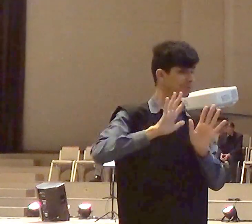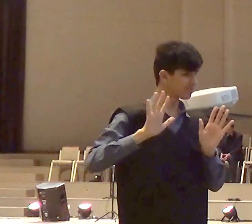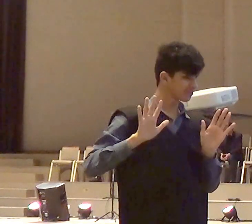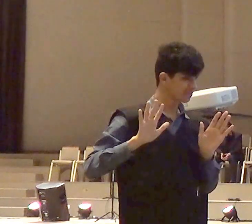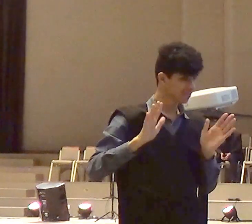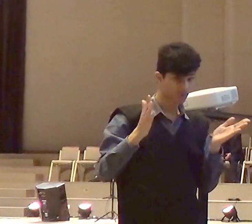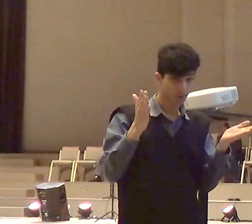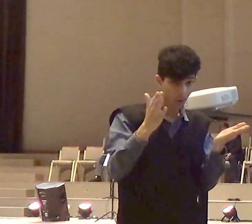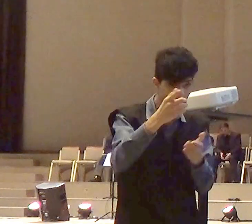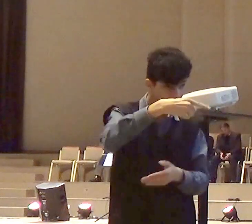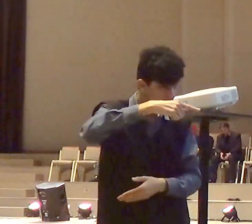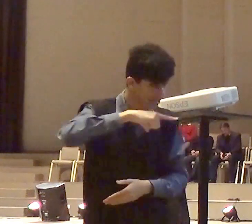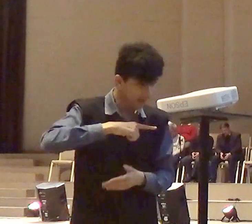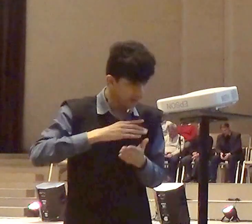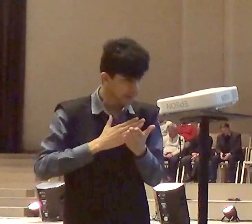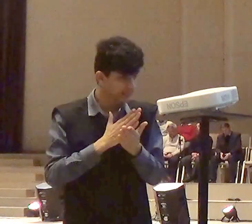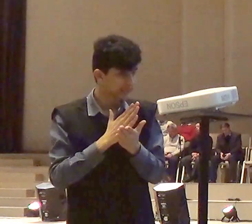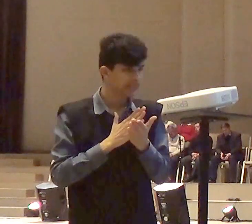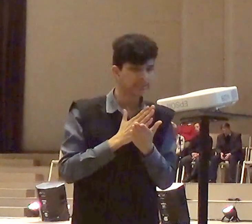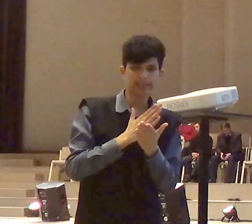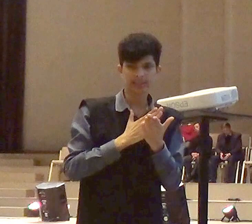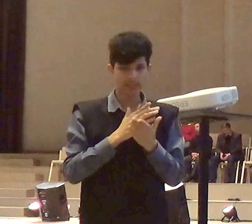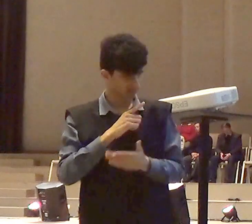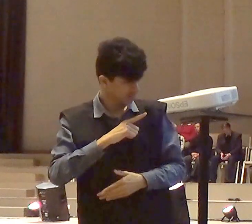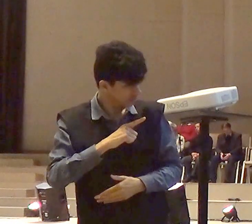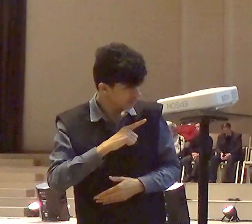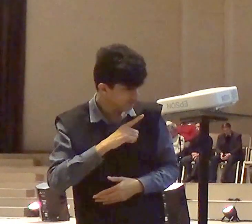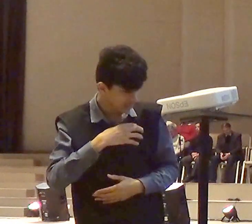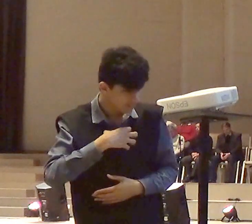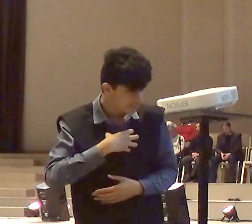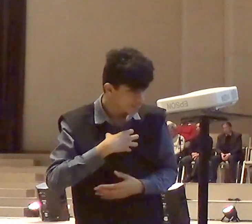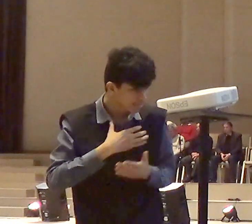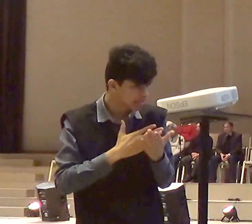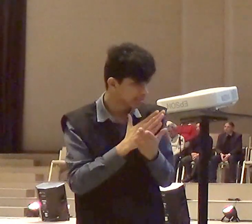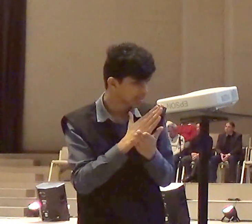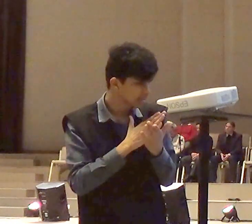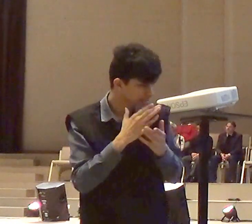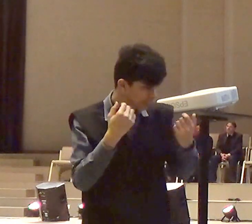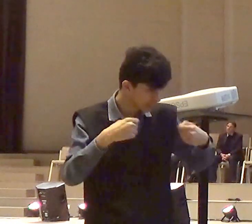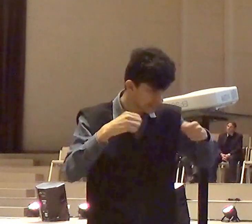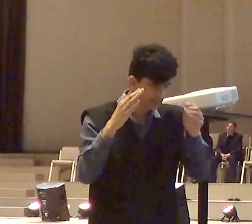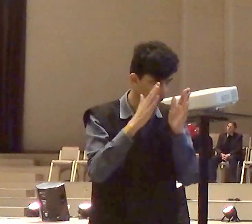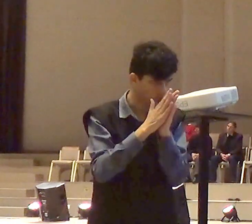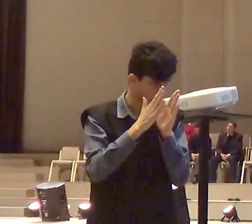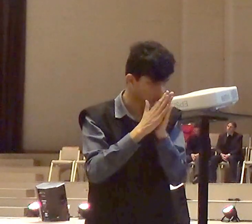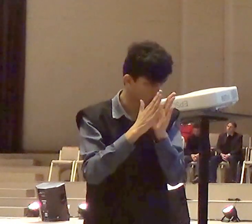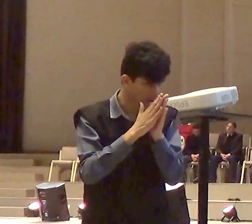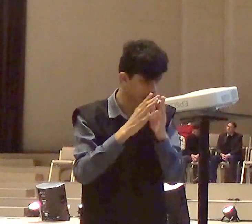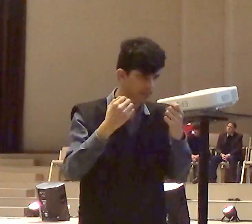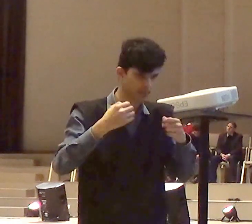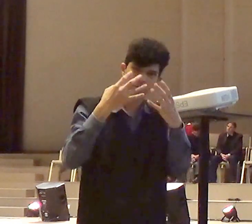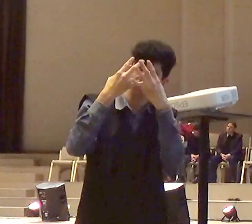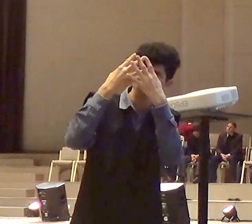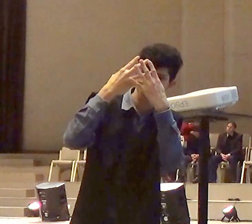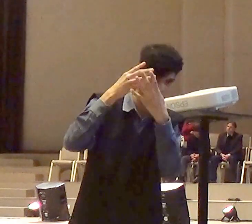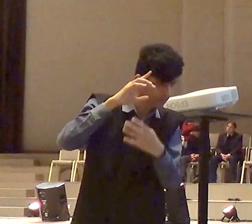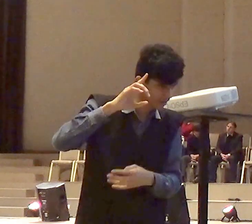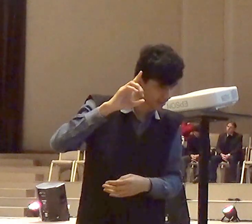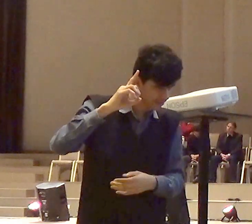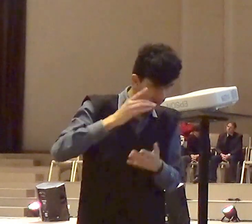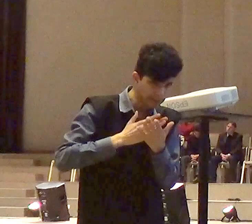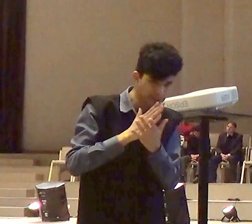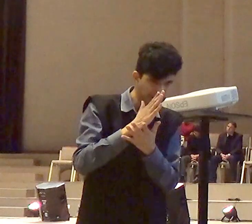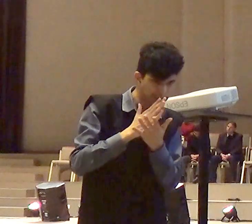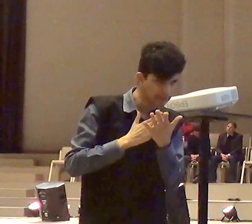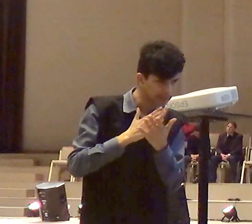manhã o espírito santo está falando com você para fazer uma entrega das mais difíceis daquilo que tá doendo no teu coração que tá